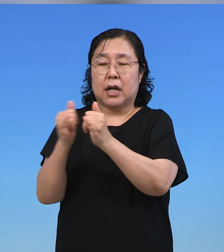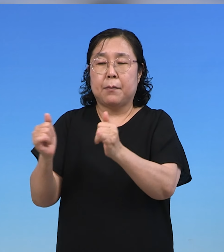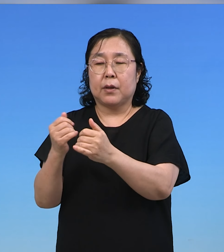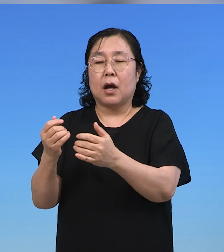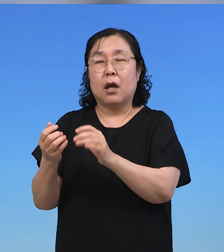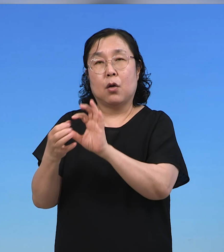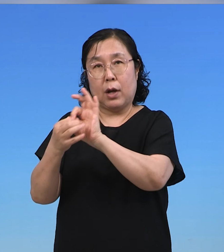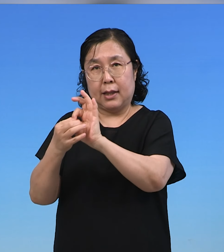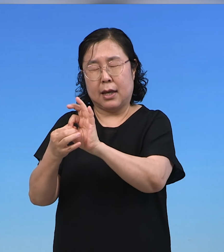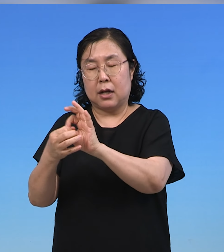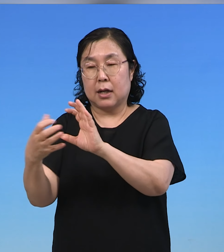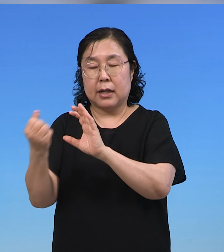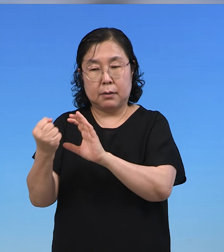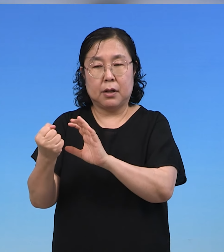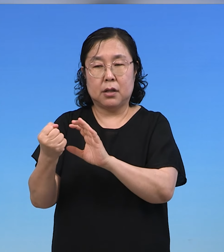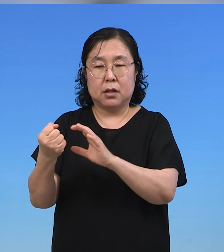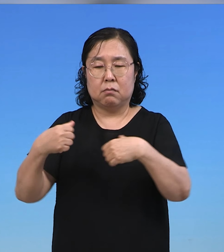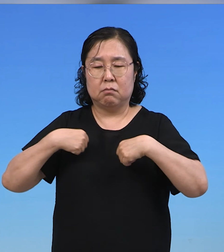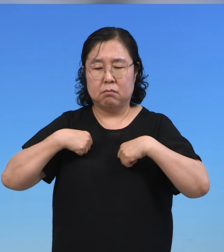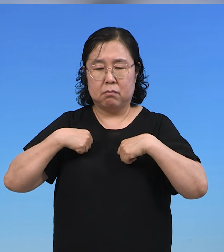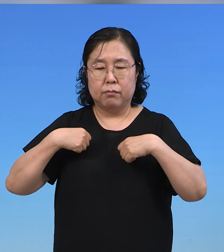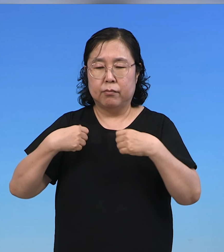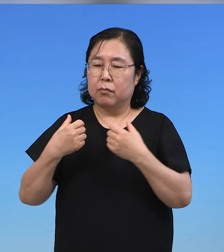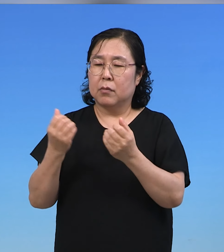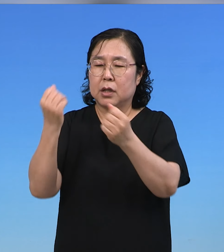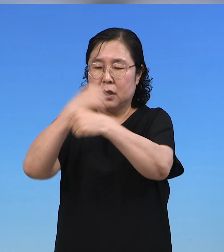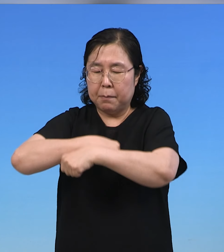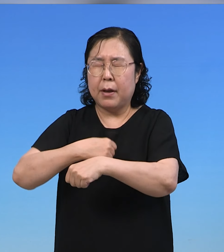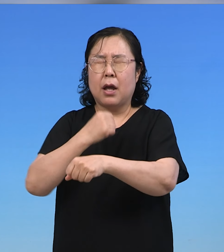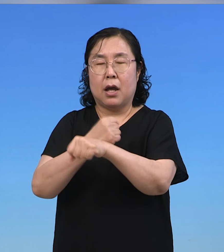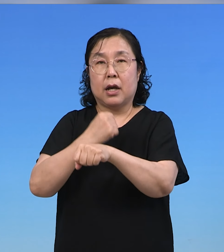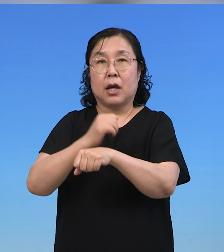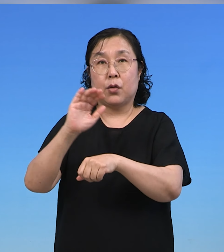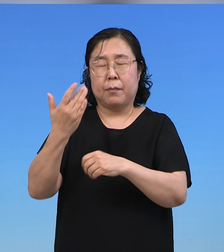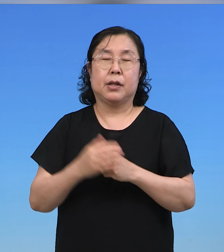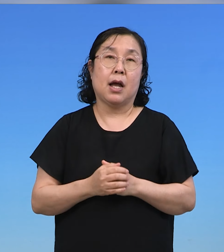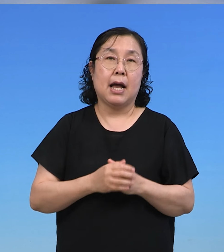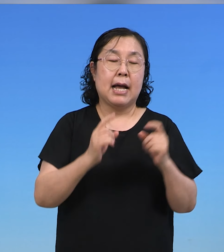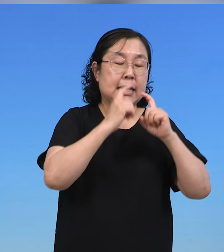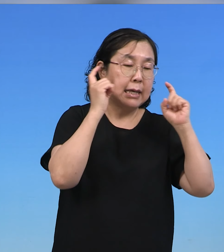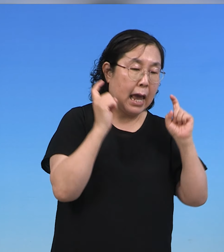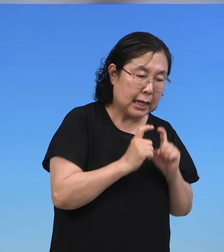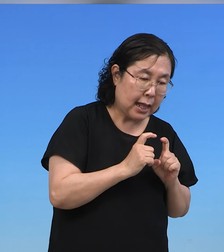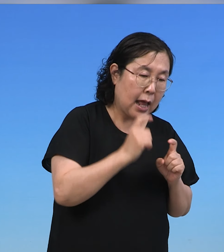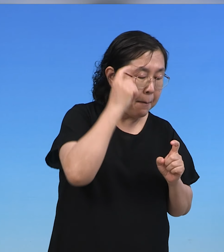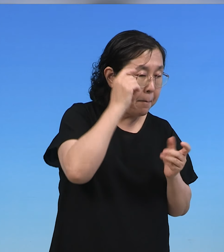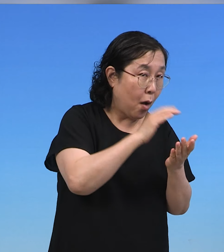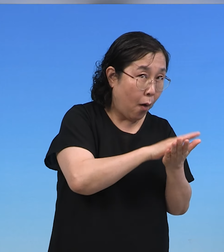다시 말씀드립니다. 개인의 평화가 관계의 평화로